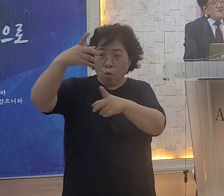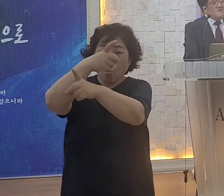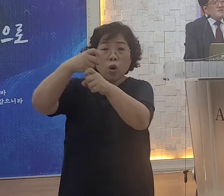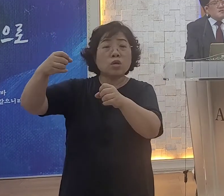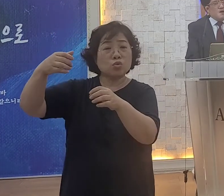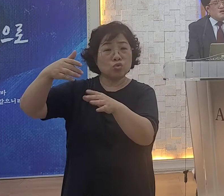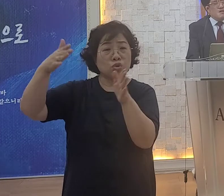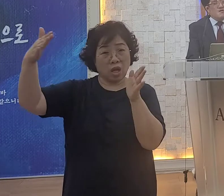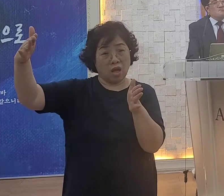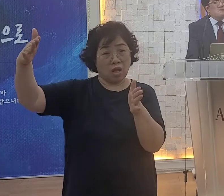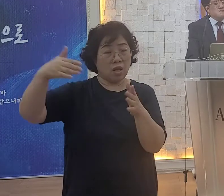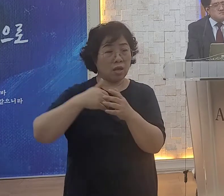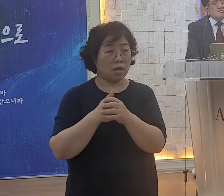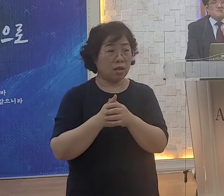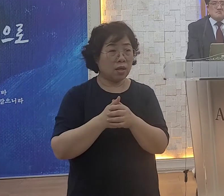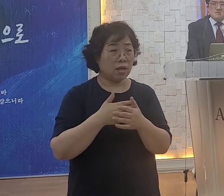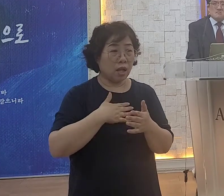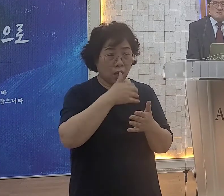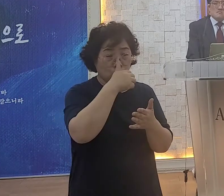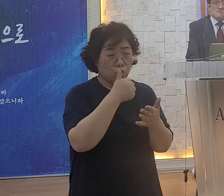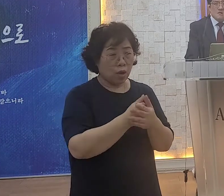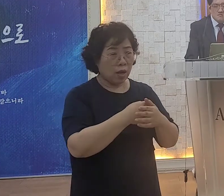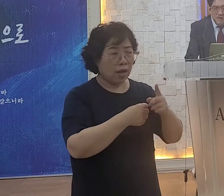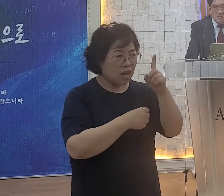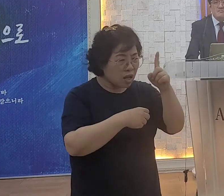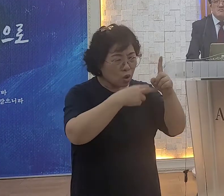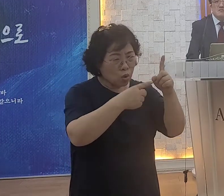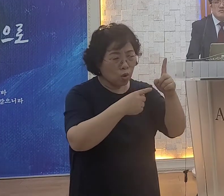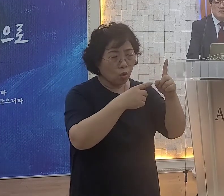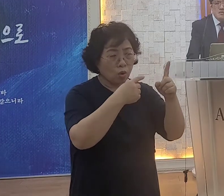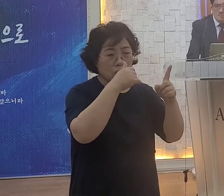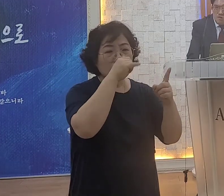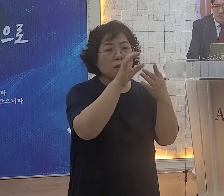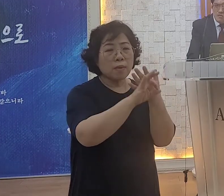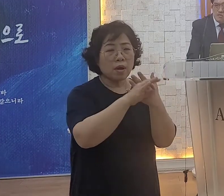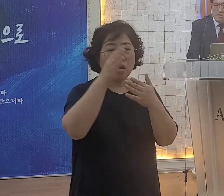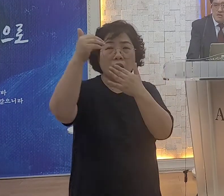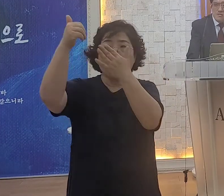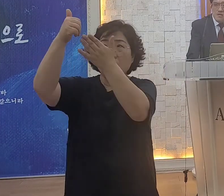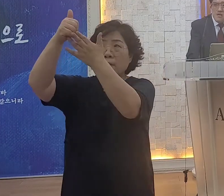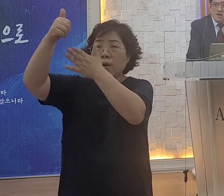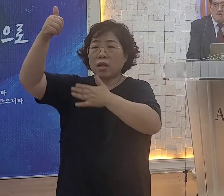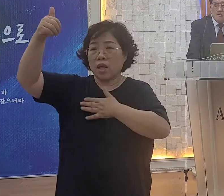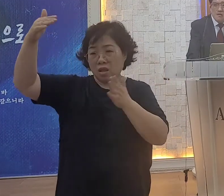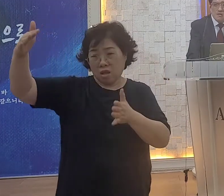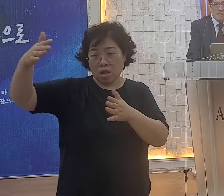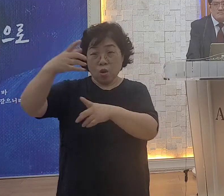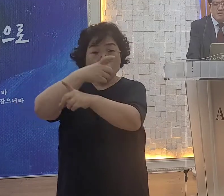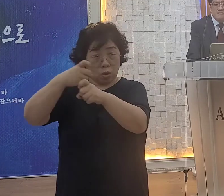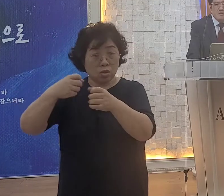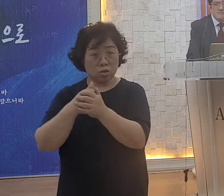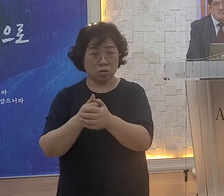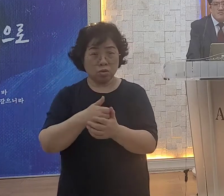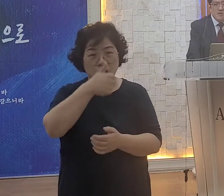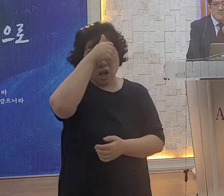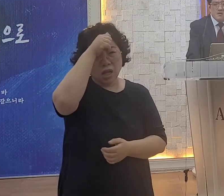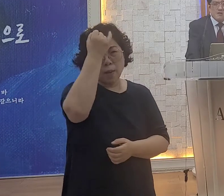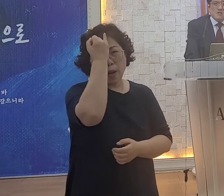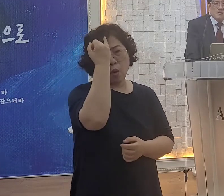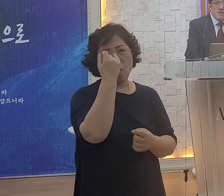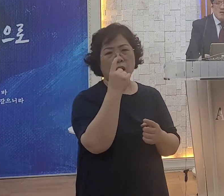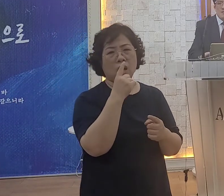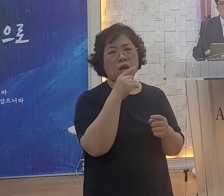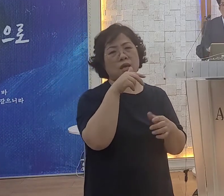하나라도 있다면 하나님과 원수가 될 수밖에 없는 그런 관계. 이 아담과 하와의 그 범죄함으로